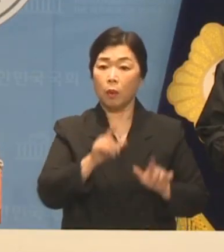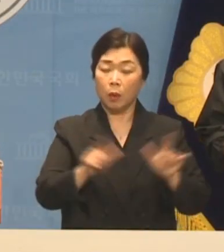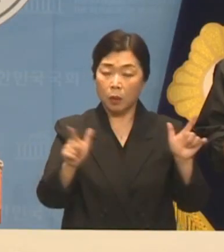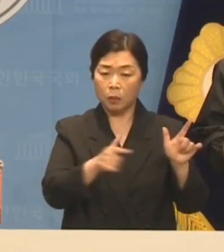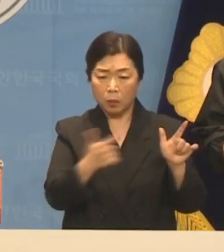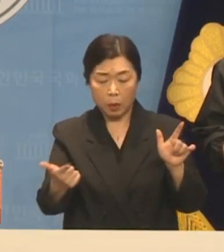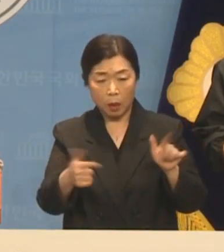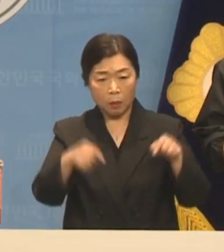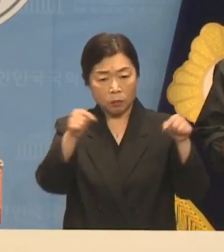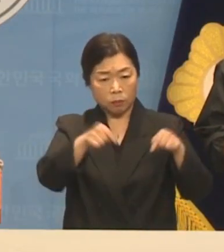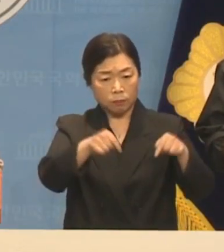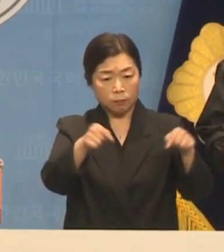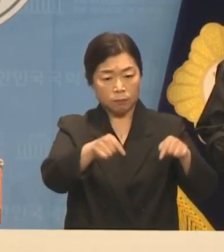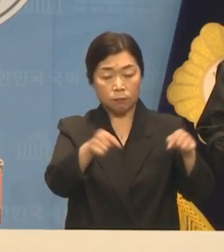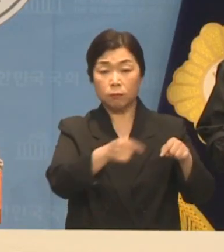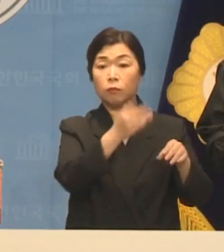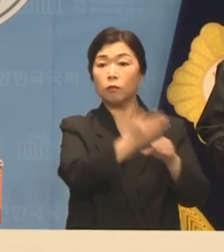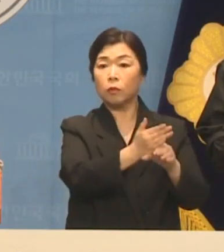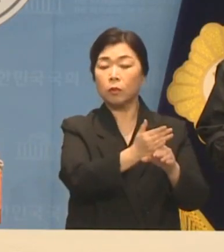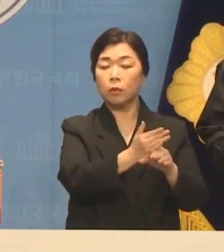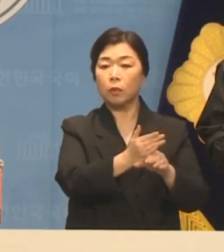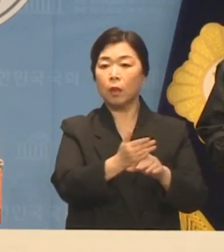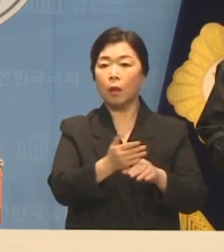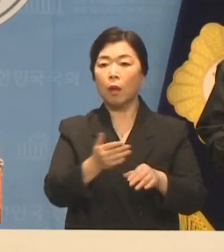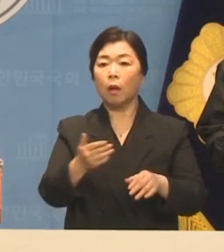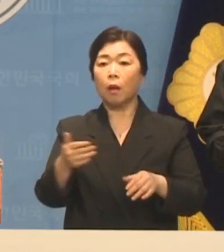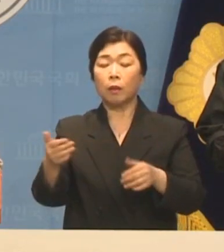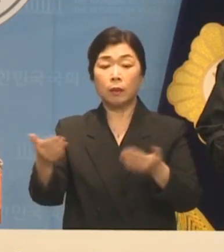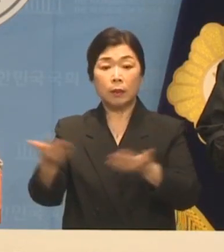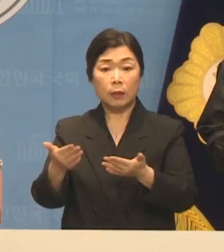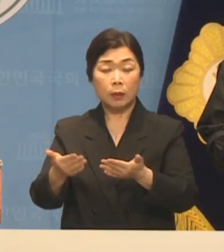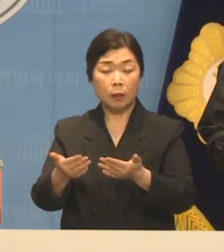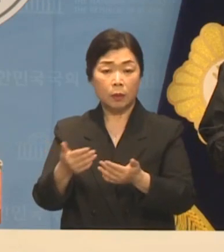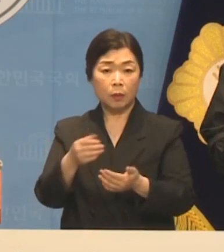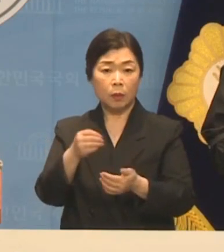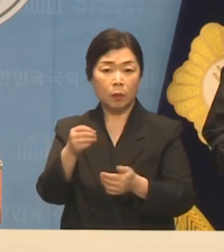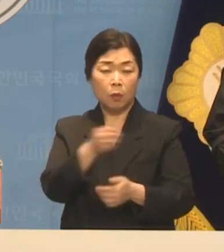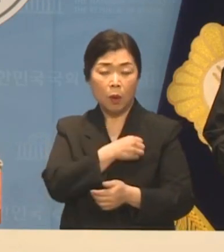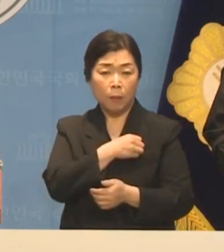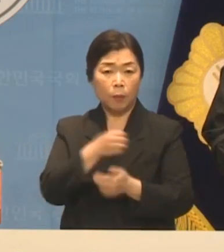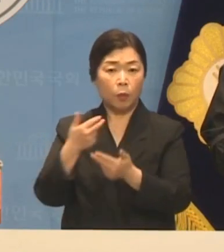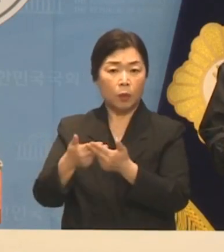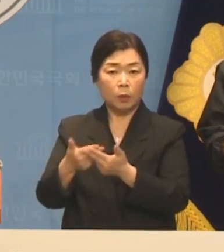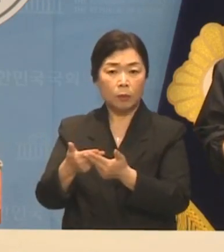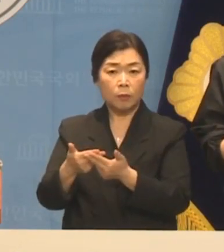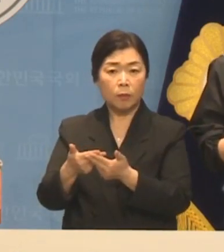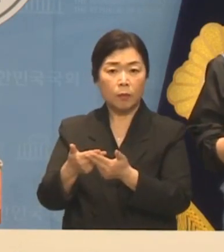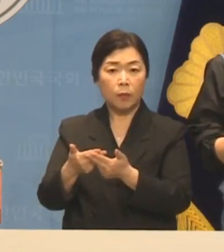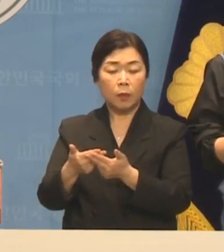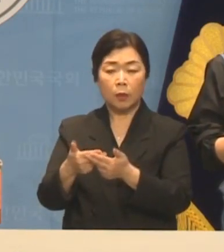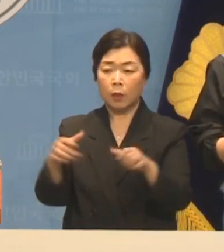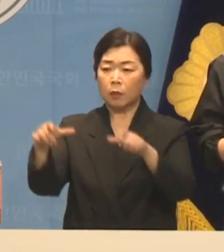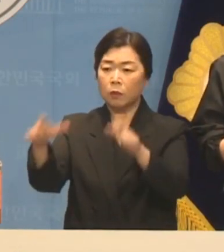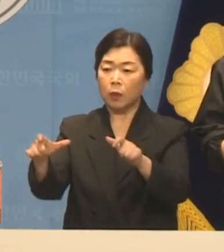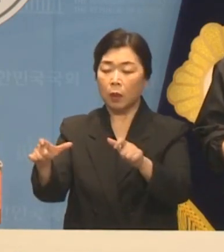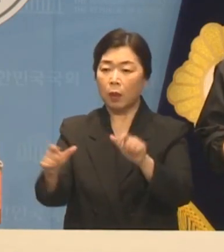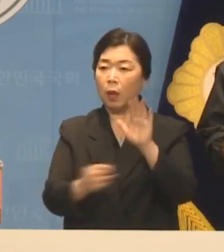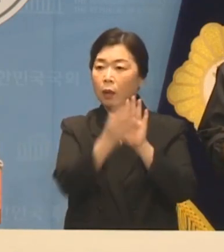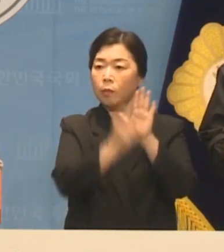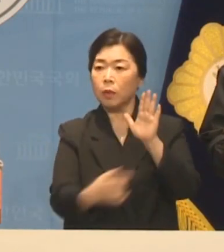쟁의 교섭을 진행하고 있는 조합원 구역이 공개 입찰에 올라갔다라는 연락을